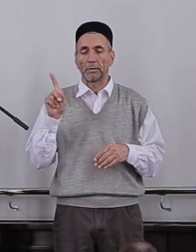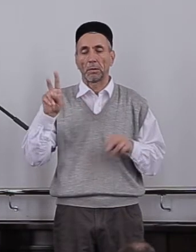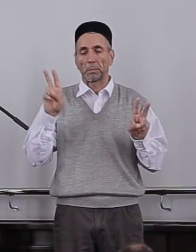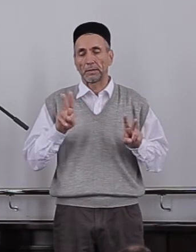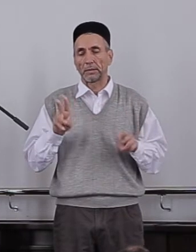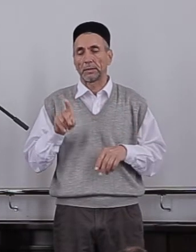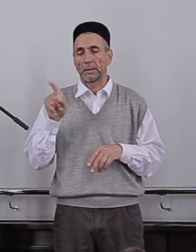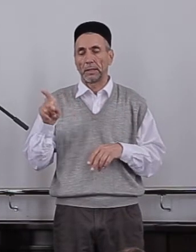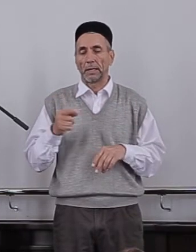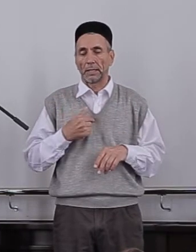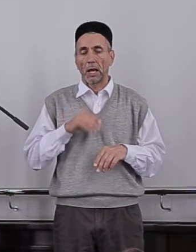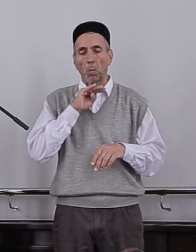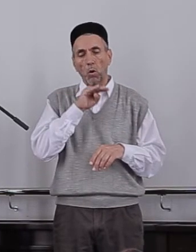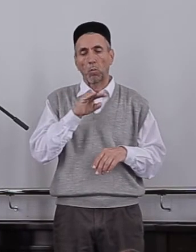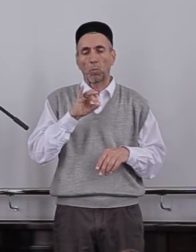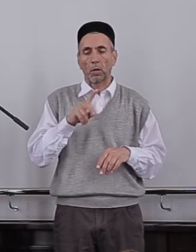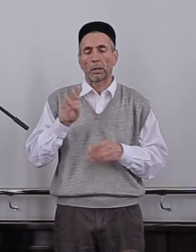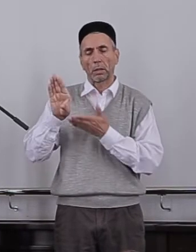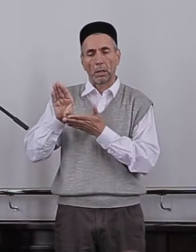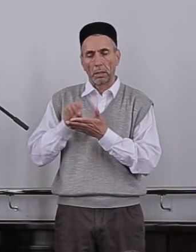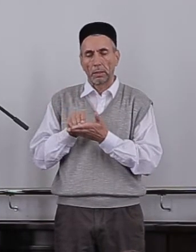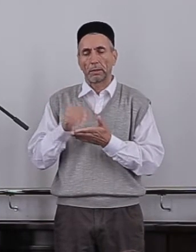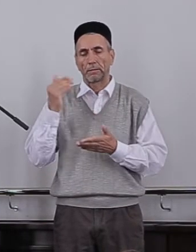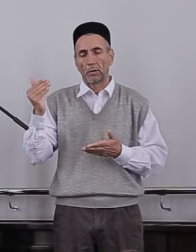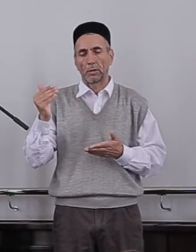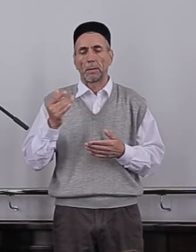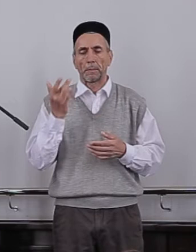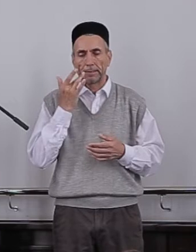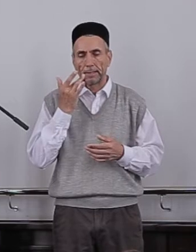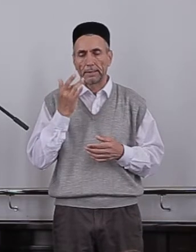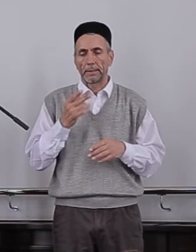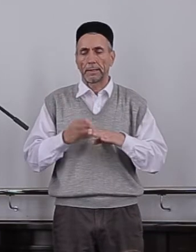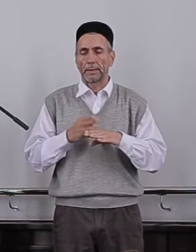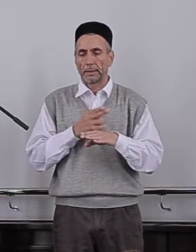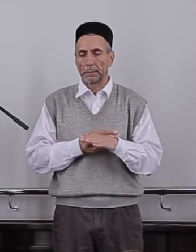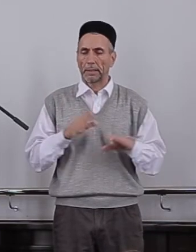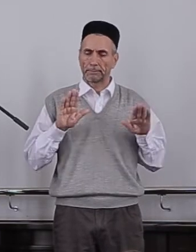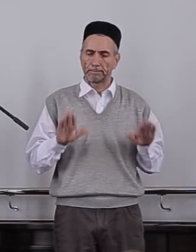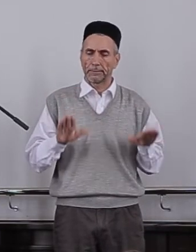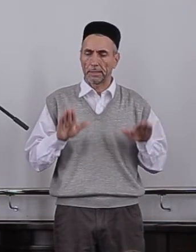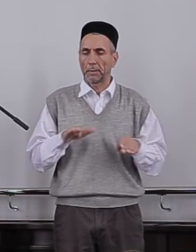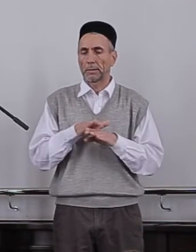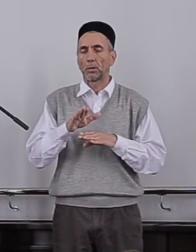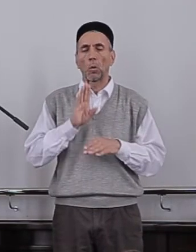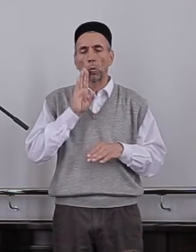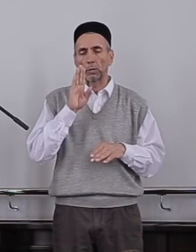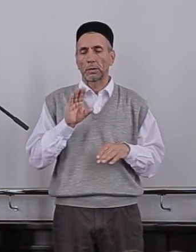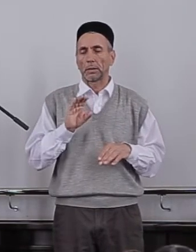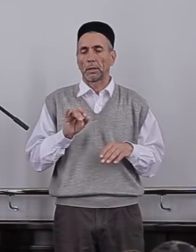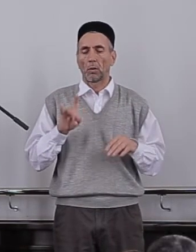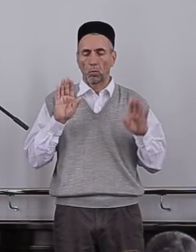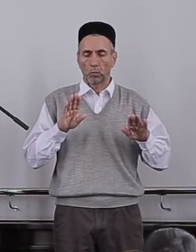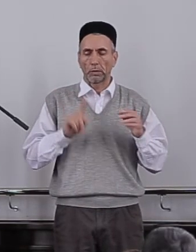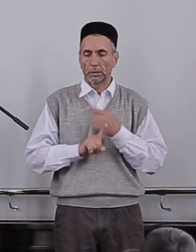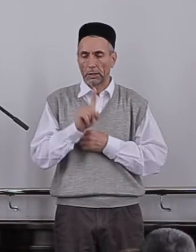принцип. Міне, мен пәйгамбәрімнің сүннәтін өтейін. Гел, насқызыз намаз оқын. Сәфәргә чыктык, намаз